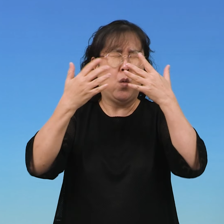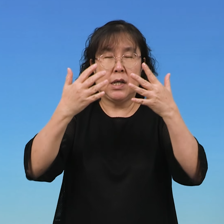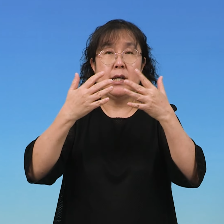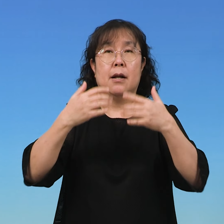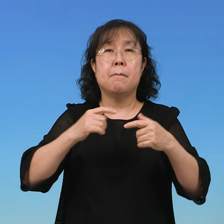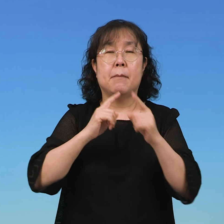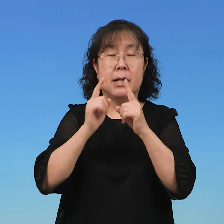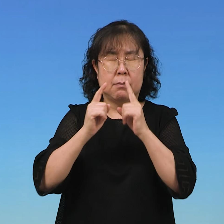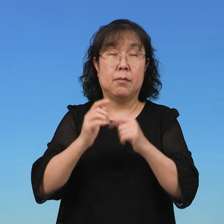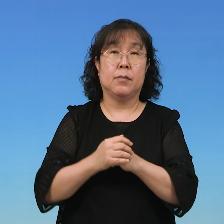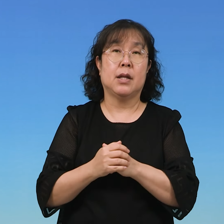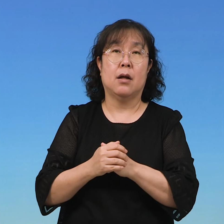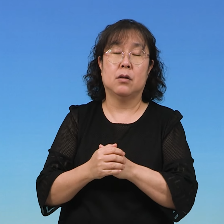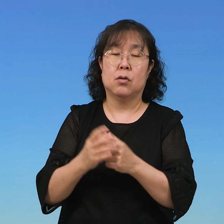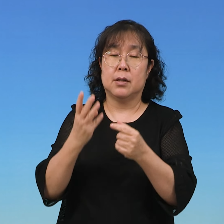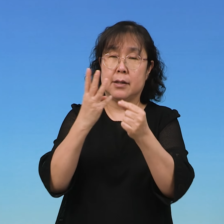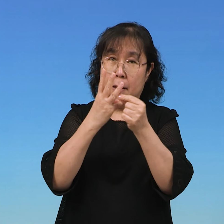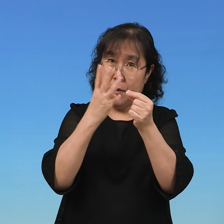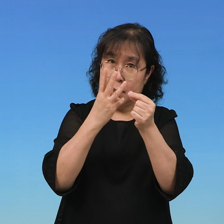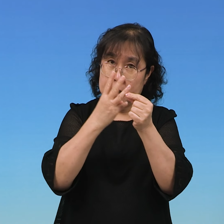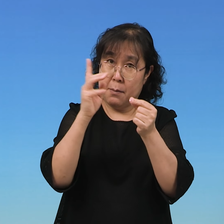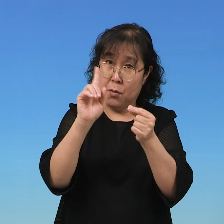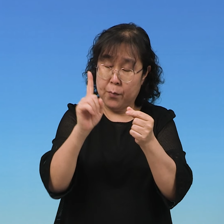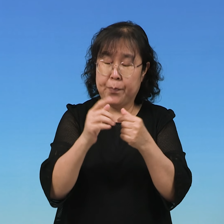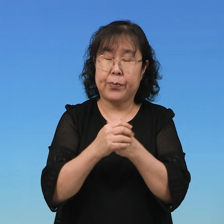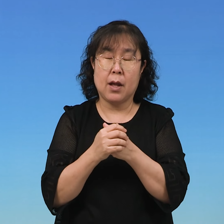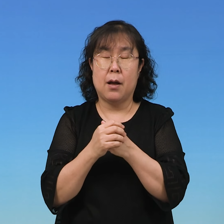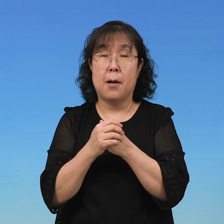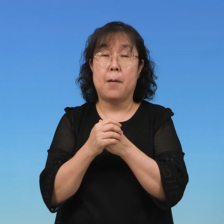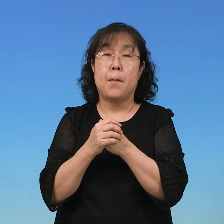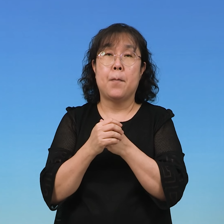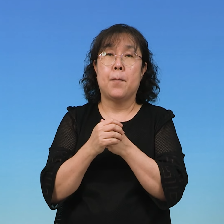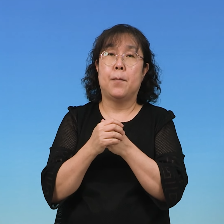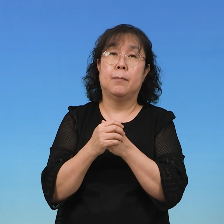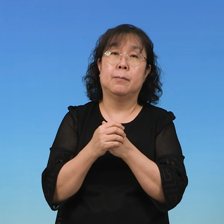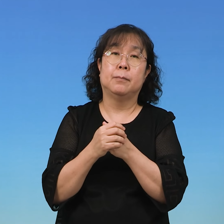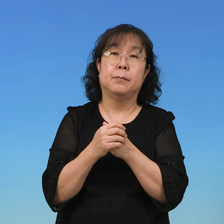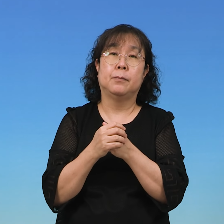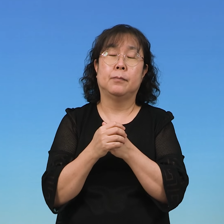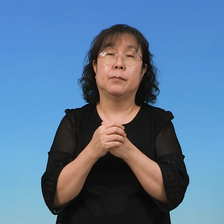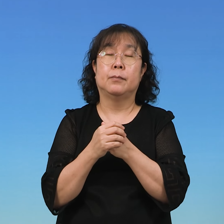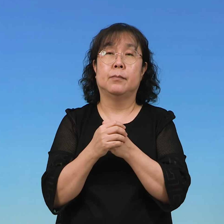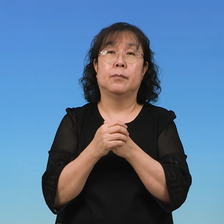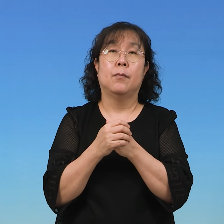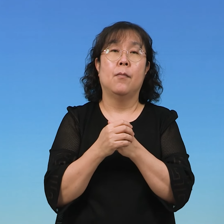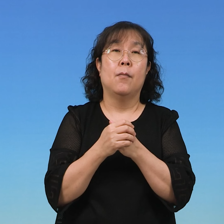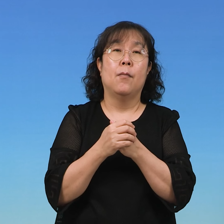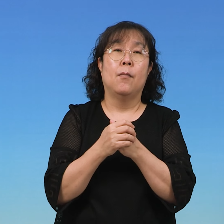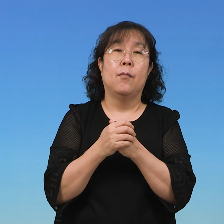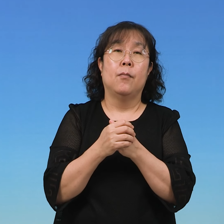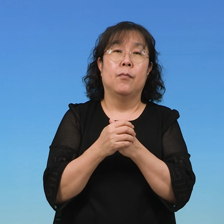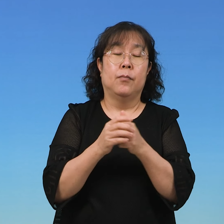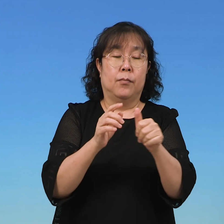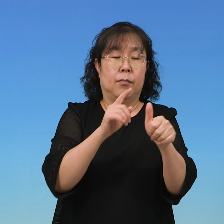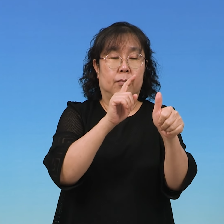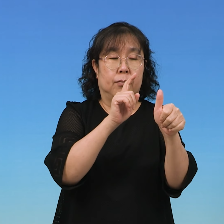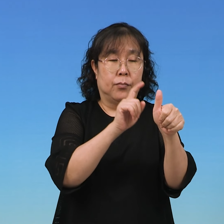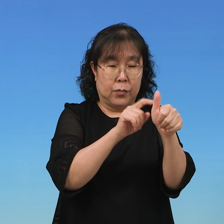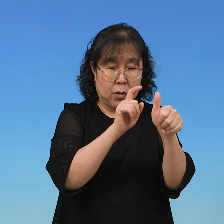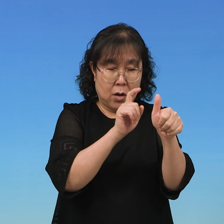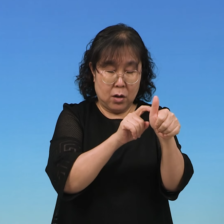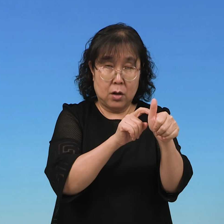애매모호한 말씀 아니지 않습니까? 하나 더 있습니다. 액센트를 이제 그 다음으로 한번 옮겨 보십시오. 15절 다시 보십시오.